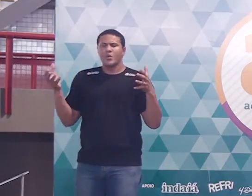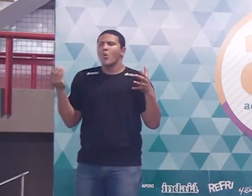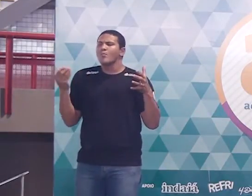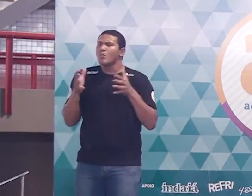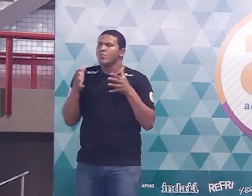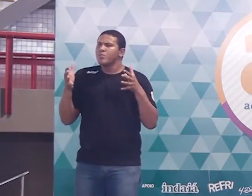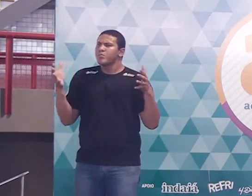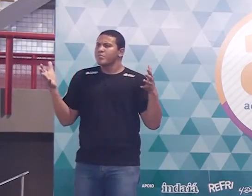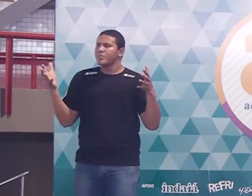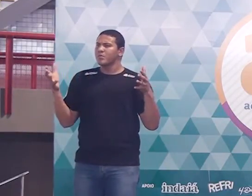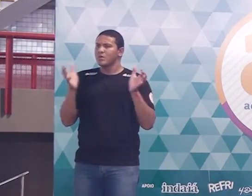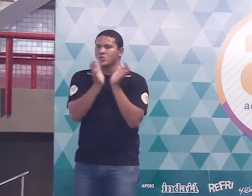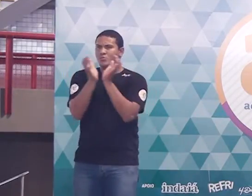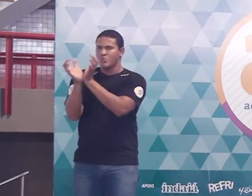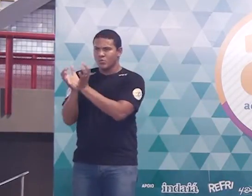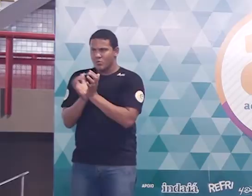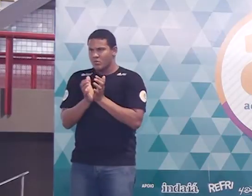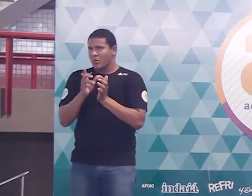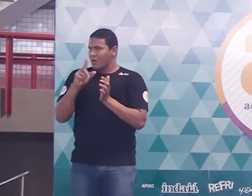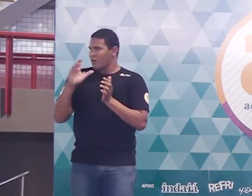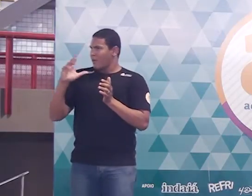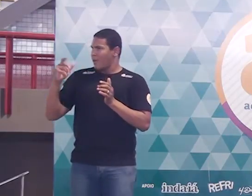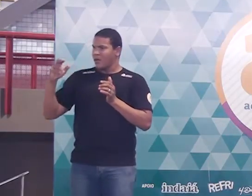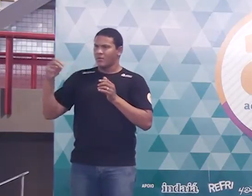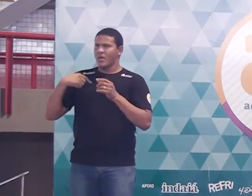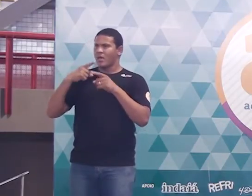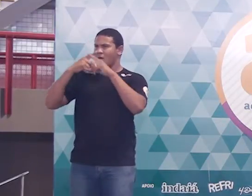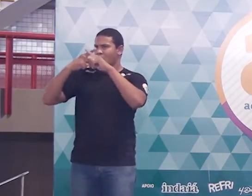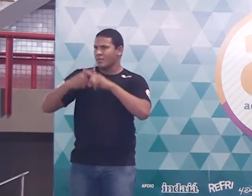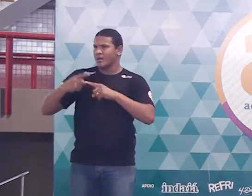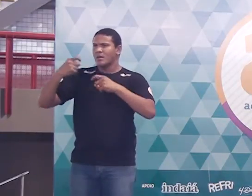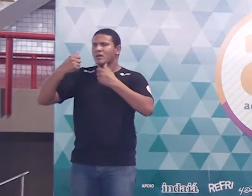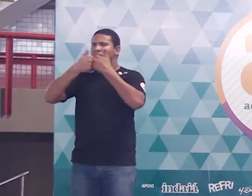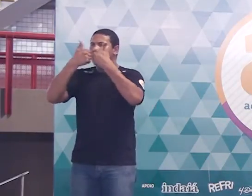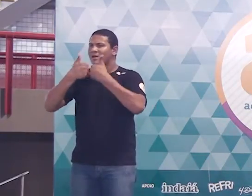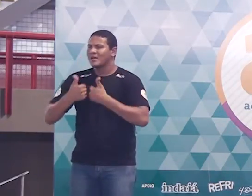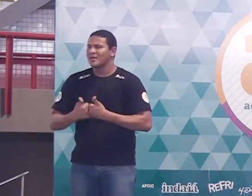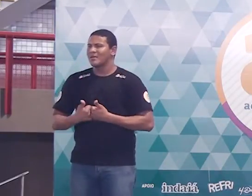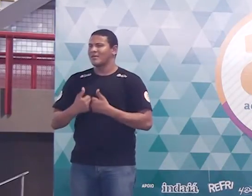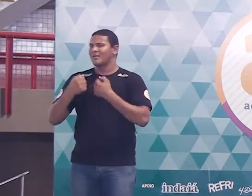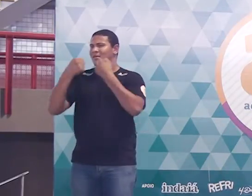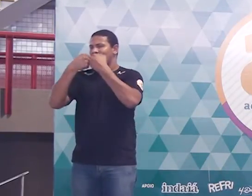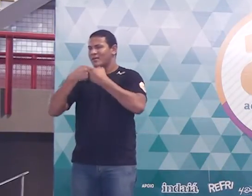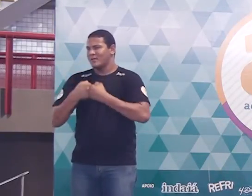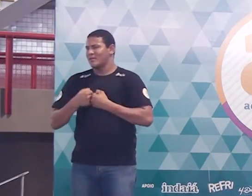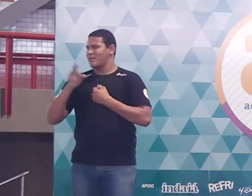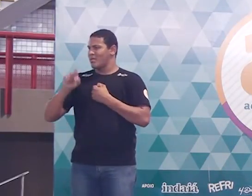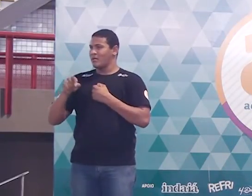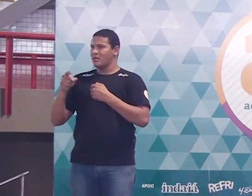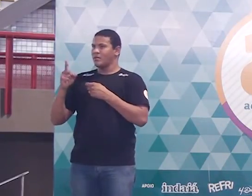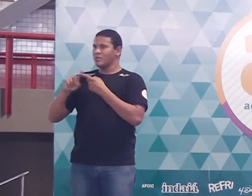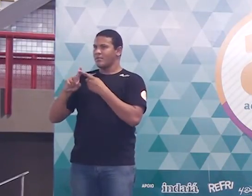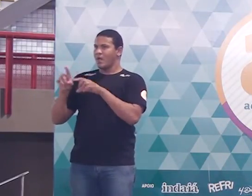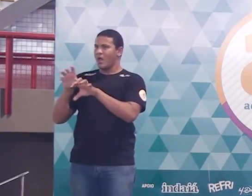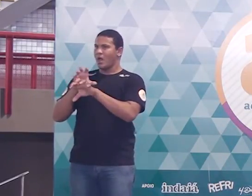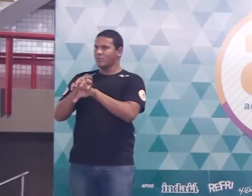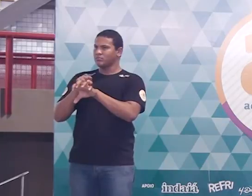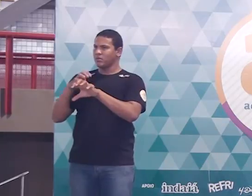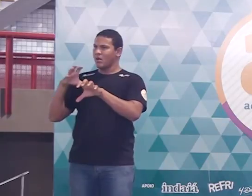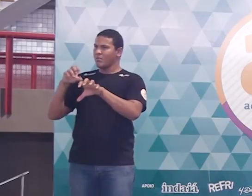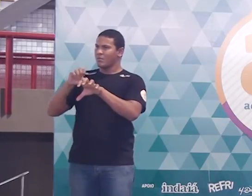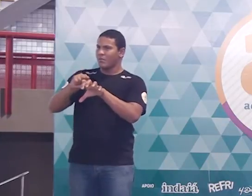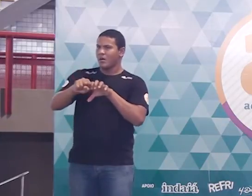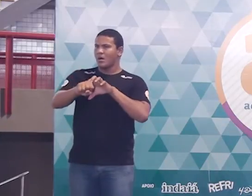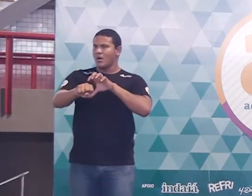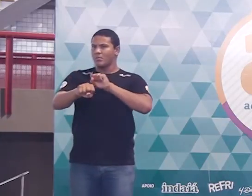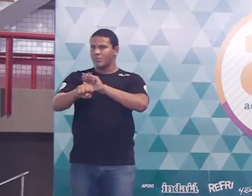equilibrado? A existência de competição, a existência de predadores. Se você elimina o predador,